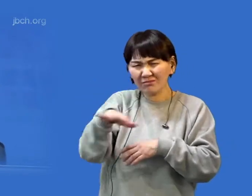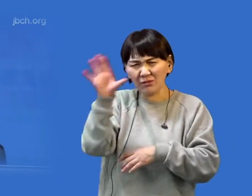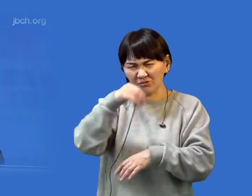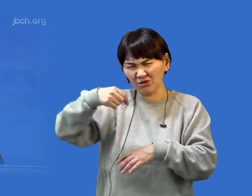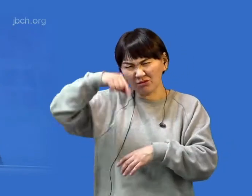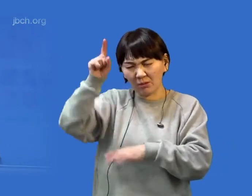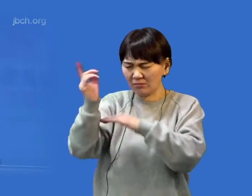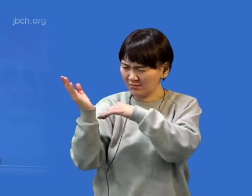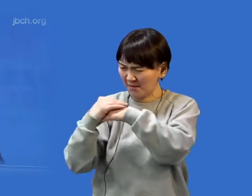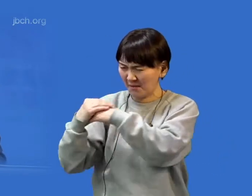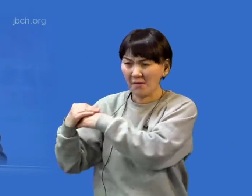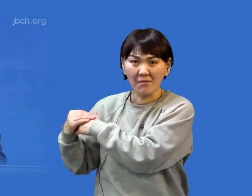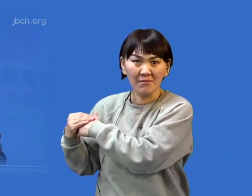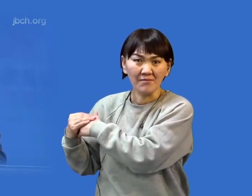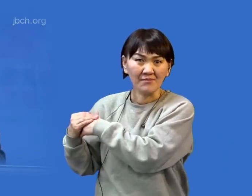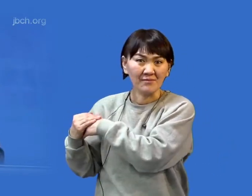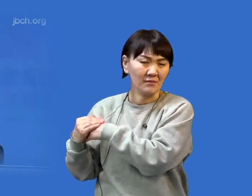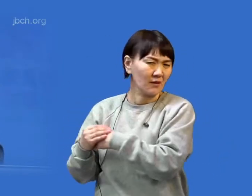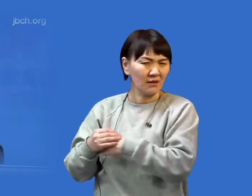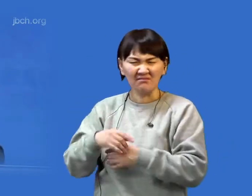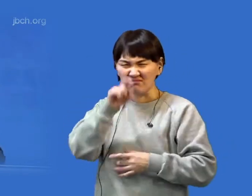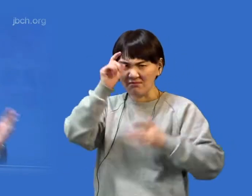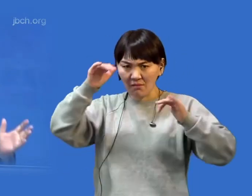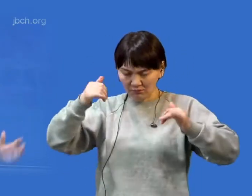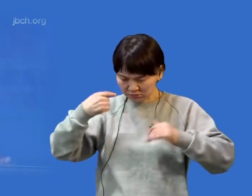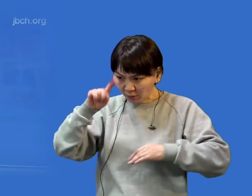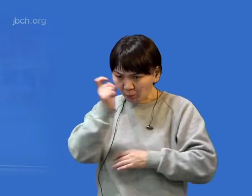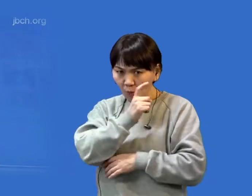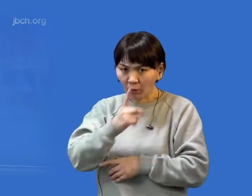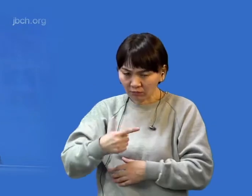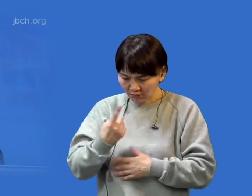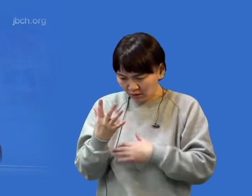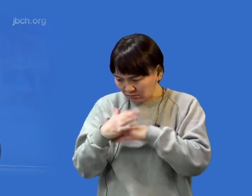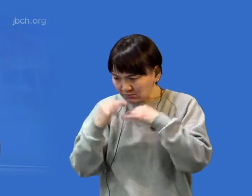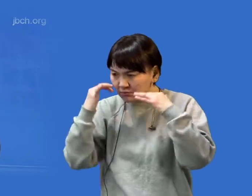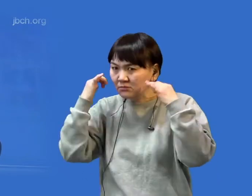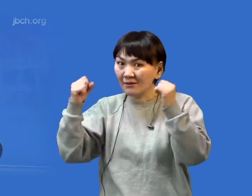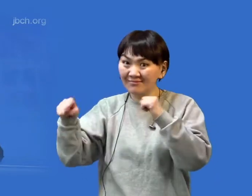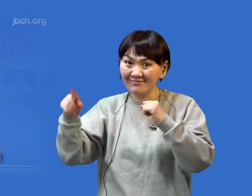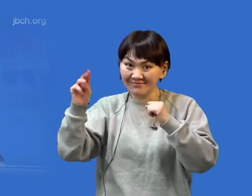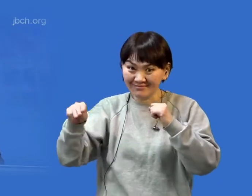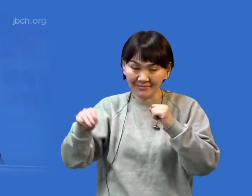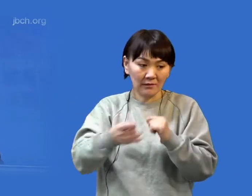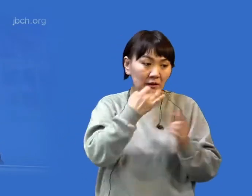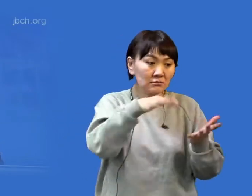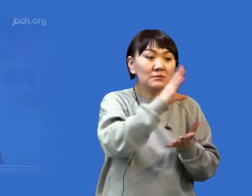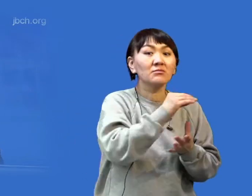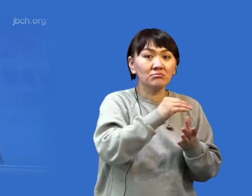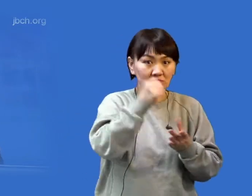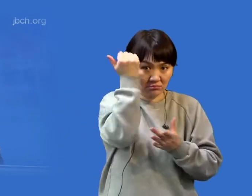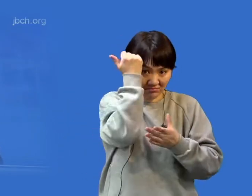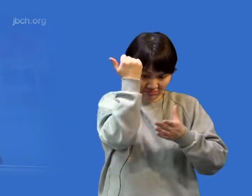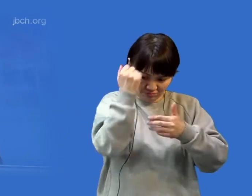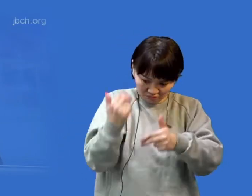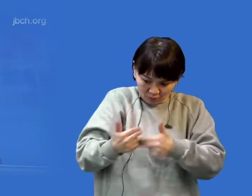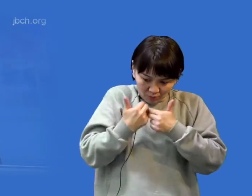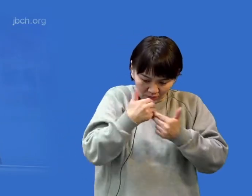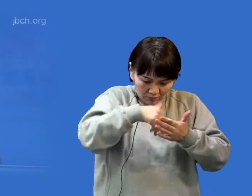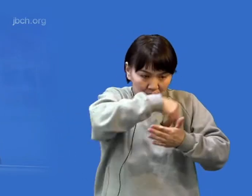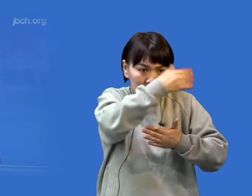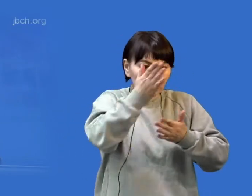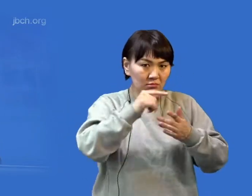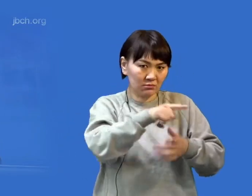Израильчүүдийн уугнууд нь тэндээс аврагдж гарч байна. За тэгээд Египтээс гарч ирээд улаан дэнгисийг хөөрэ газараа гаталж гарна.